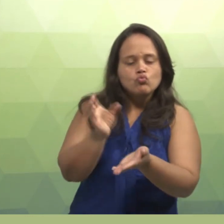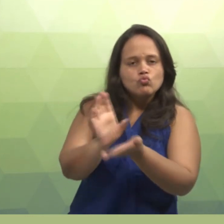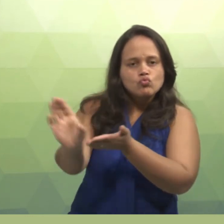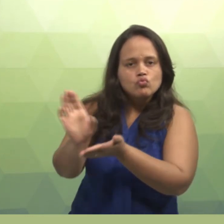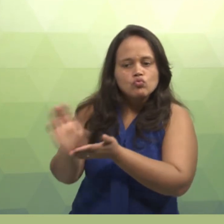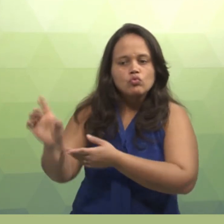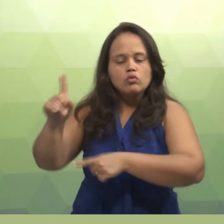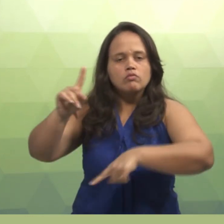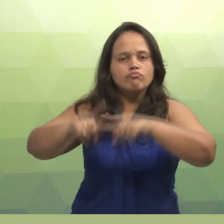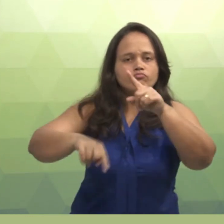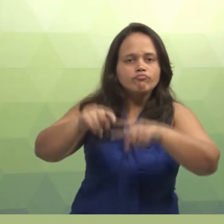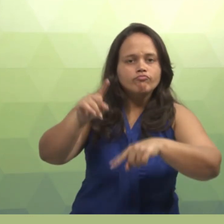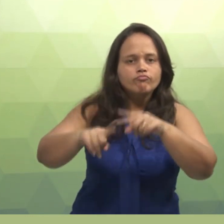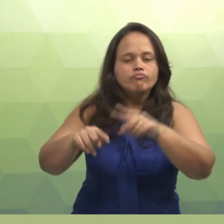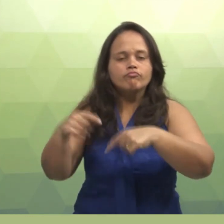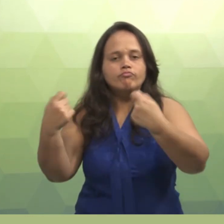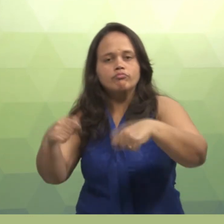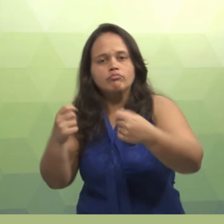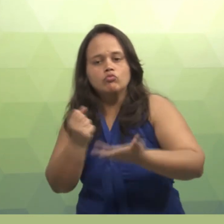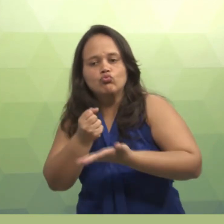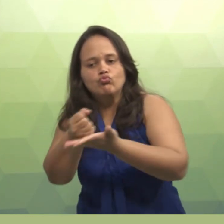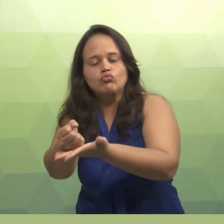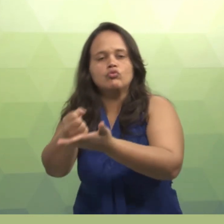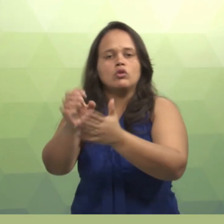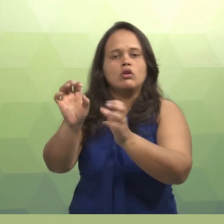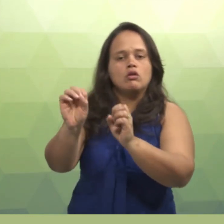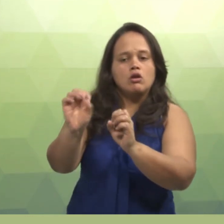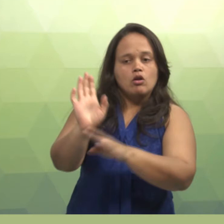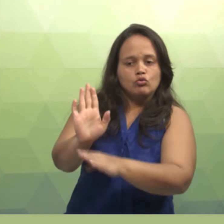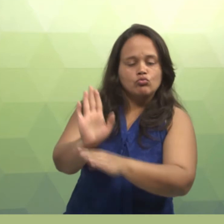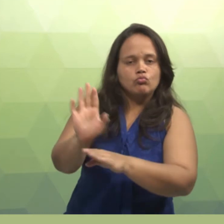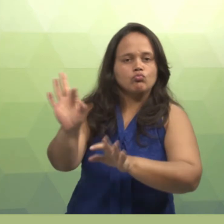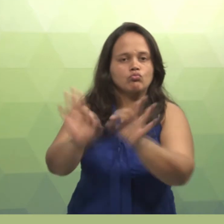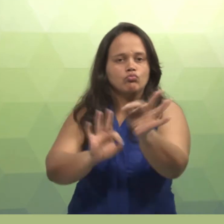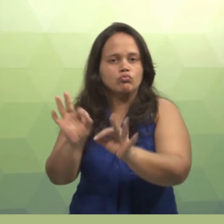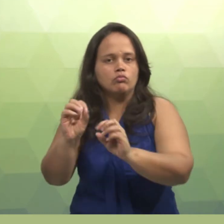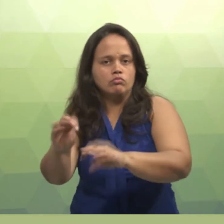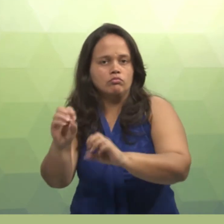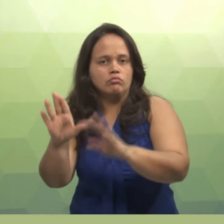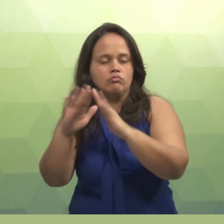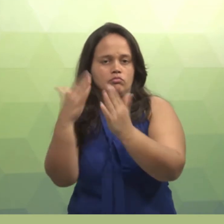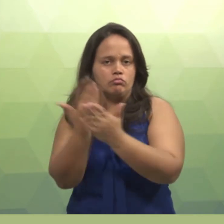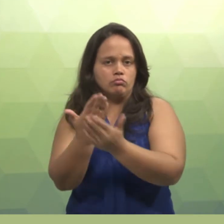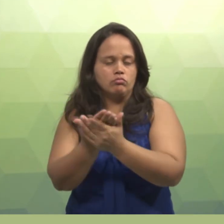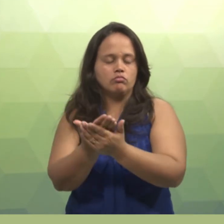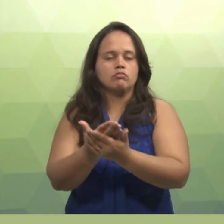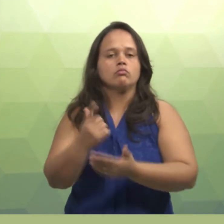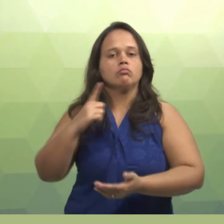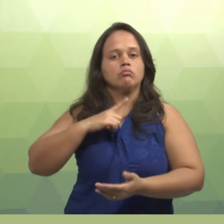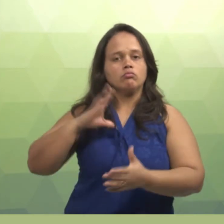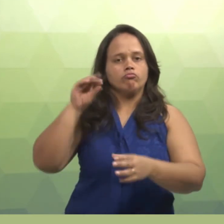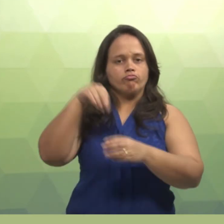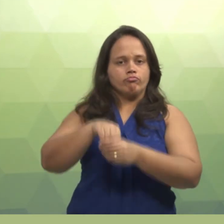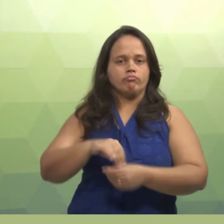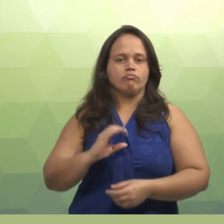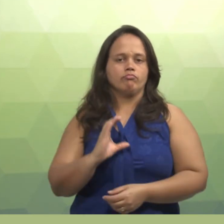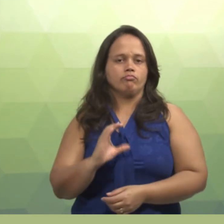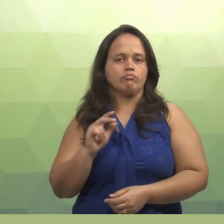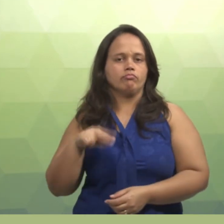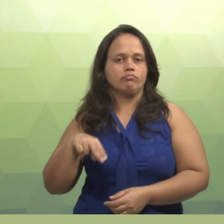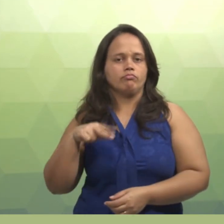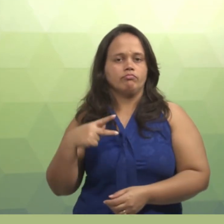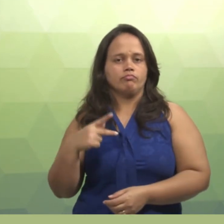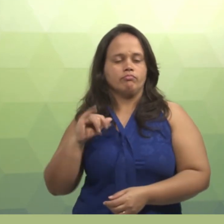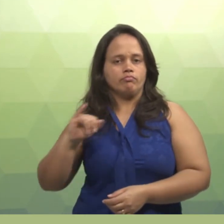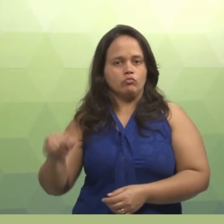necessários à realização do processo educativo escolar. Está inscrita no CNPJ, registrada no cartório de títulos